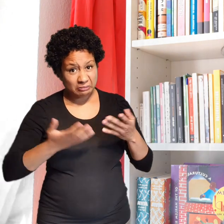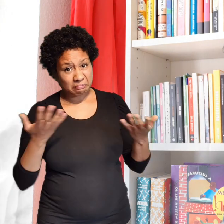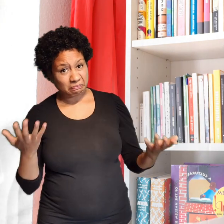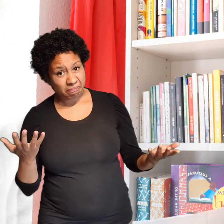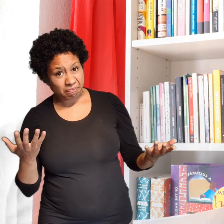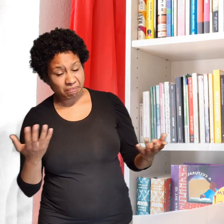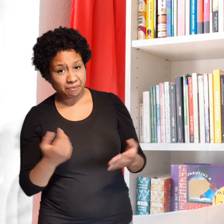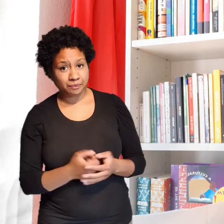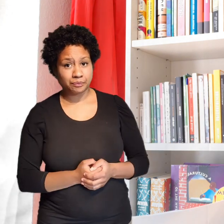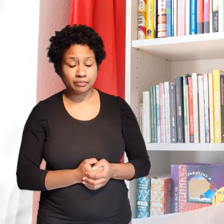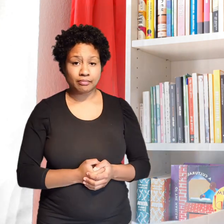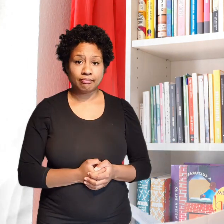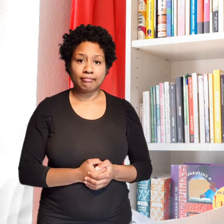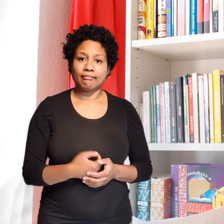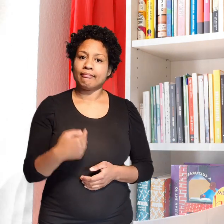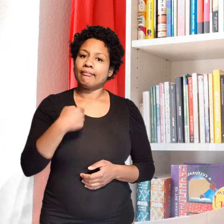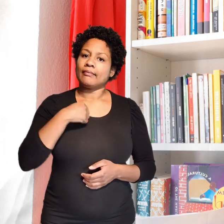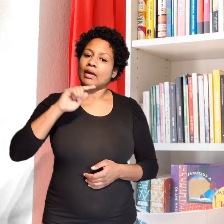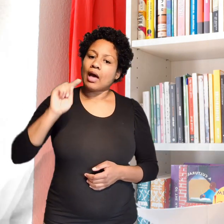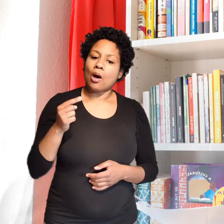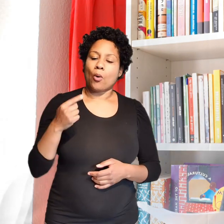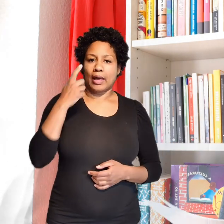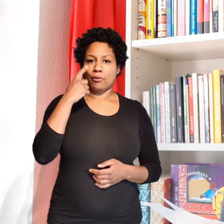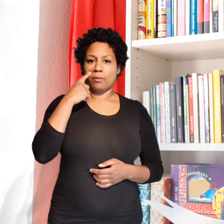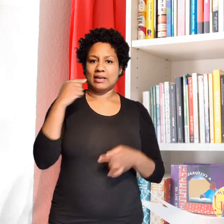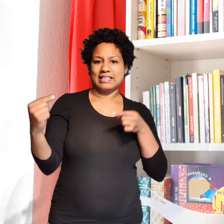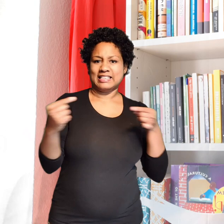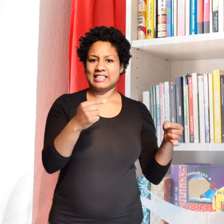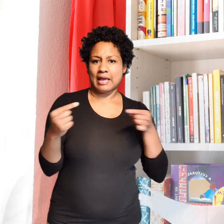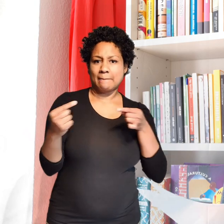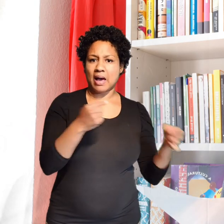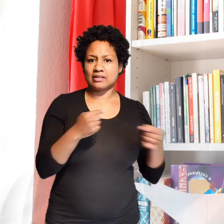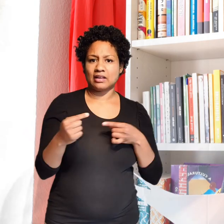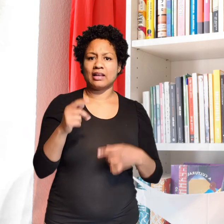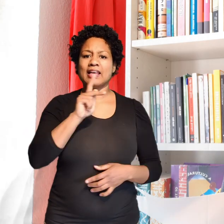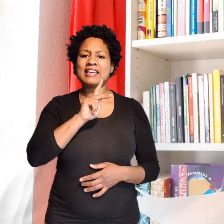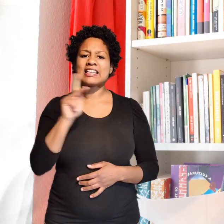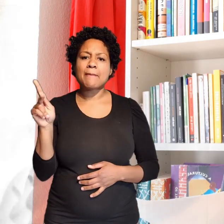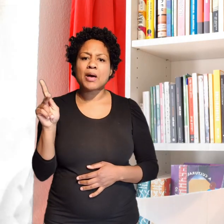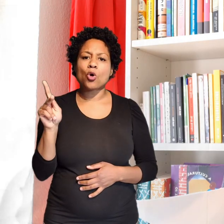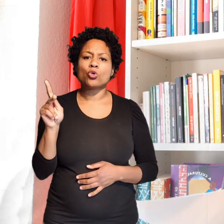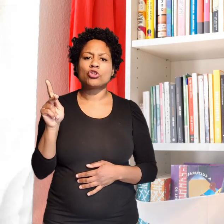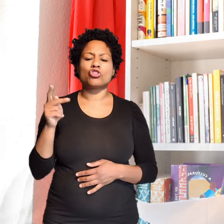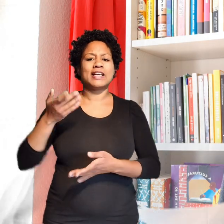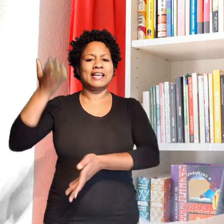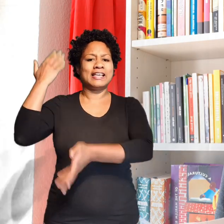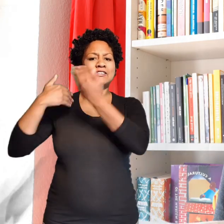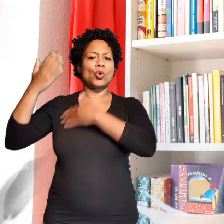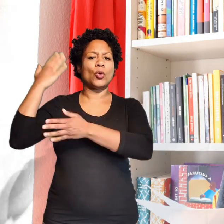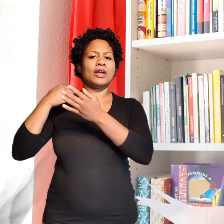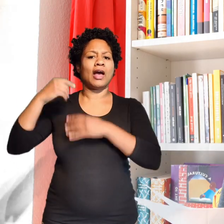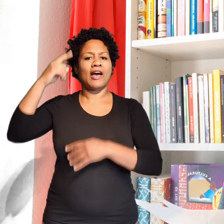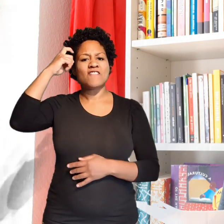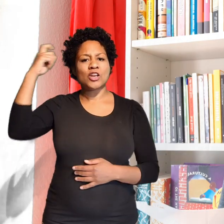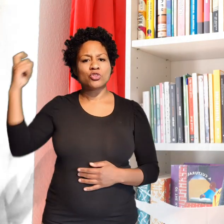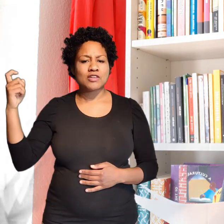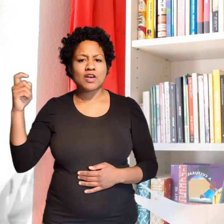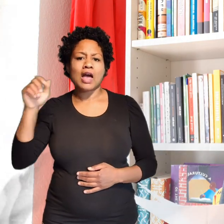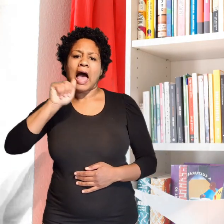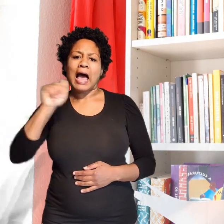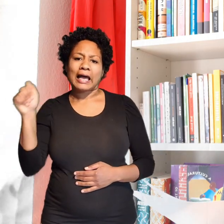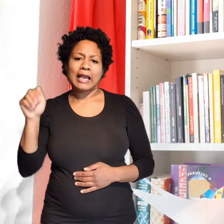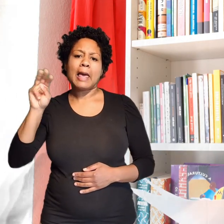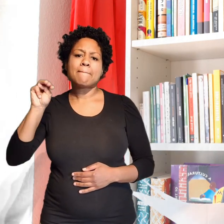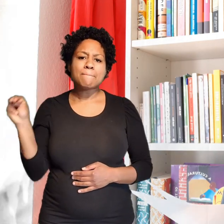Mit Erstaunen verfolge ich die aktuelle Debatte um den kamerunischen Historiker und Philosophen Achille Mbembe,